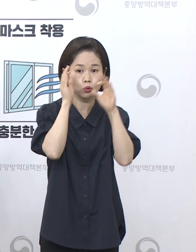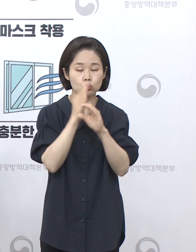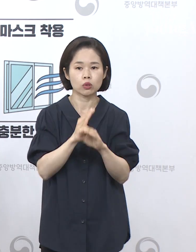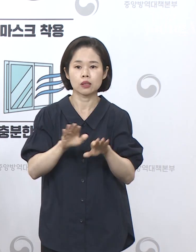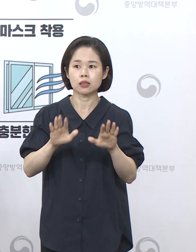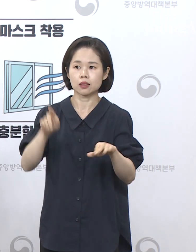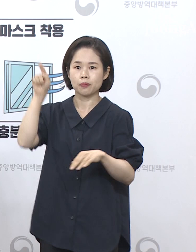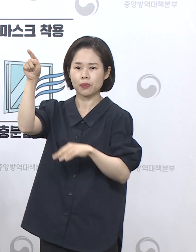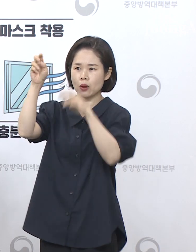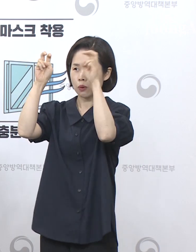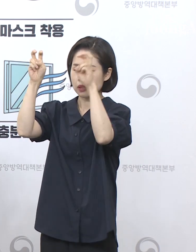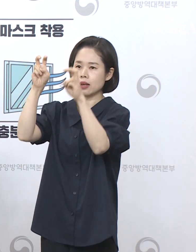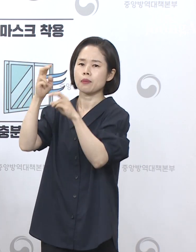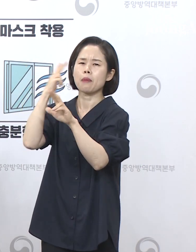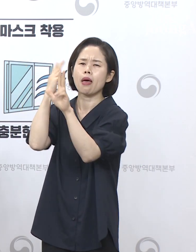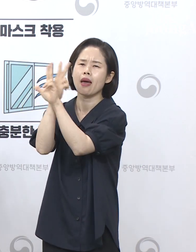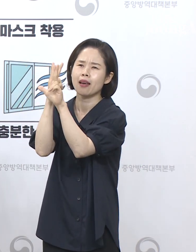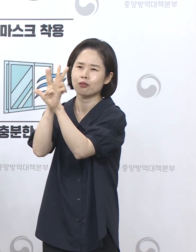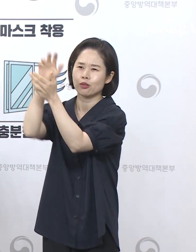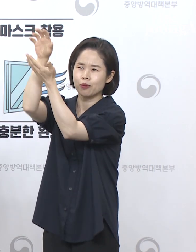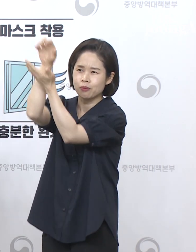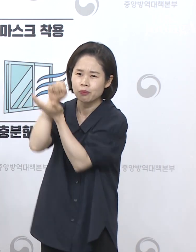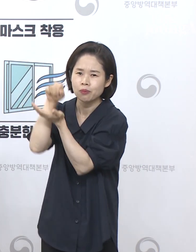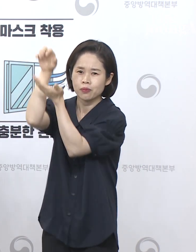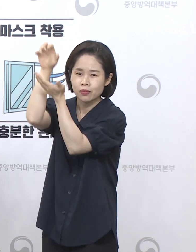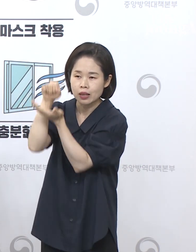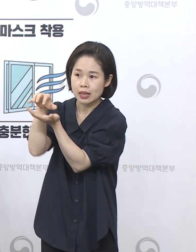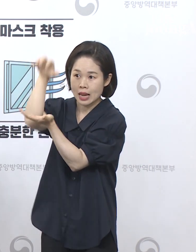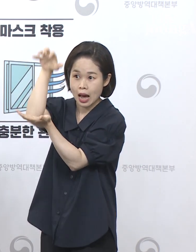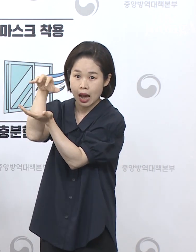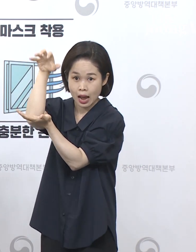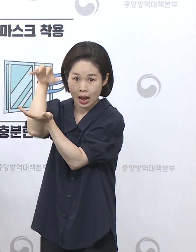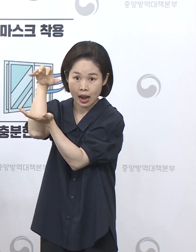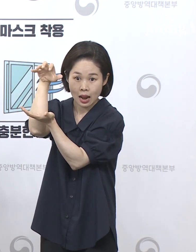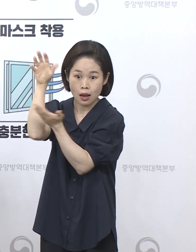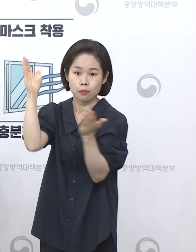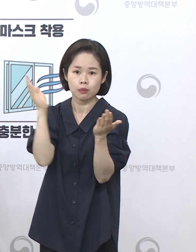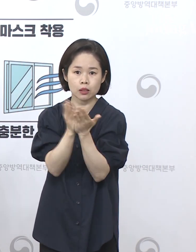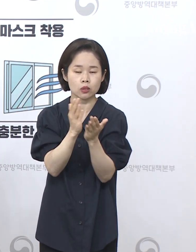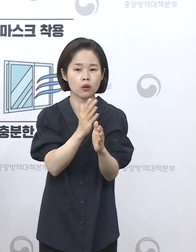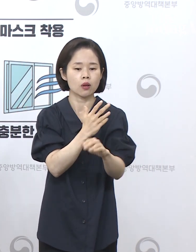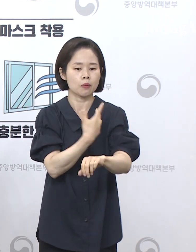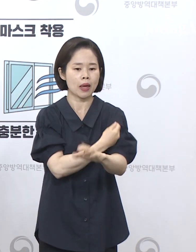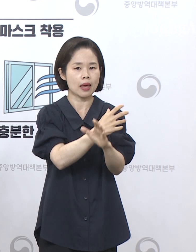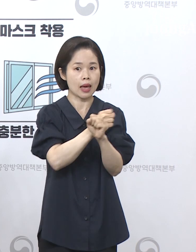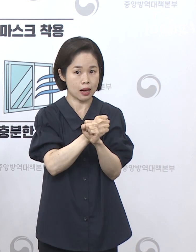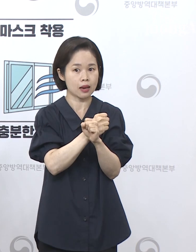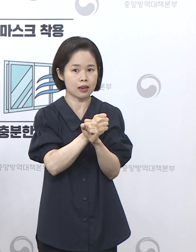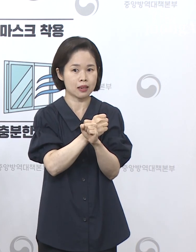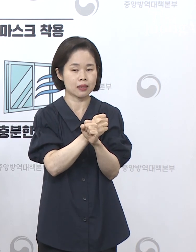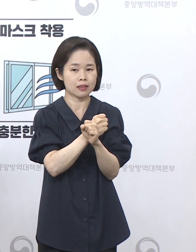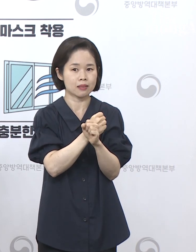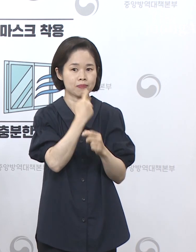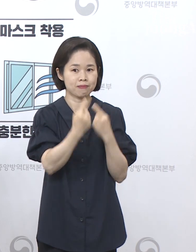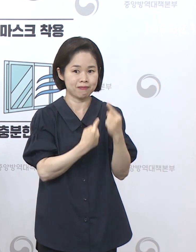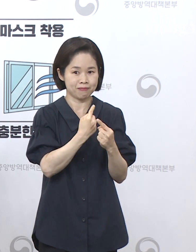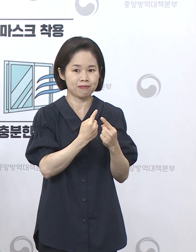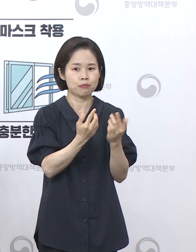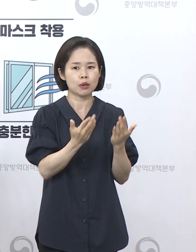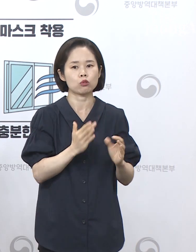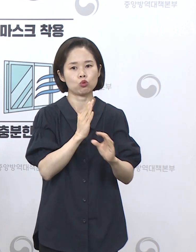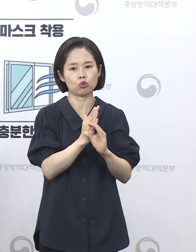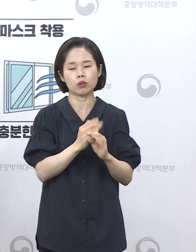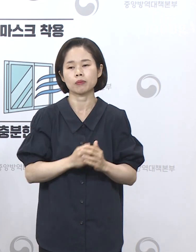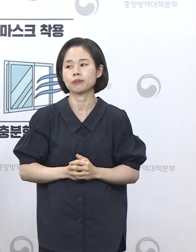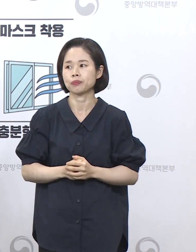단위의 공급 계획을 기준으로 예약을 받고 있는 그런 상황입니다. 네, 두 가지 질문